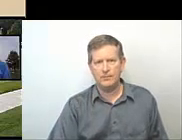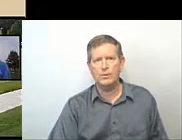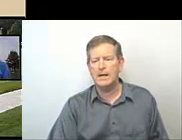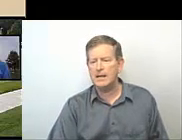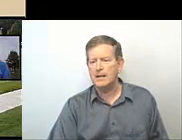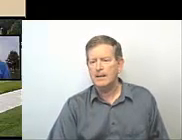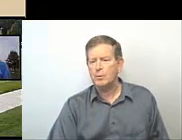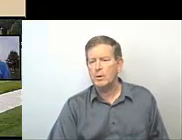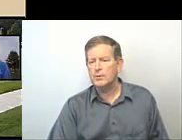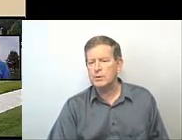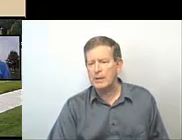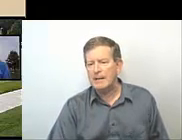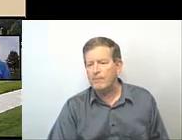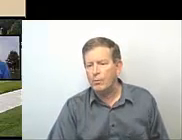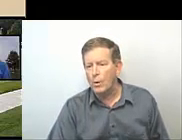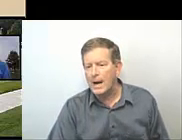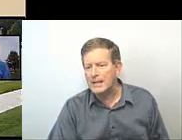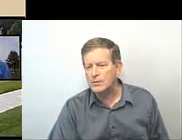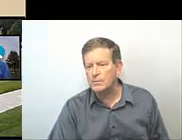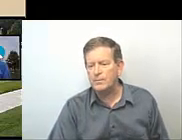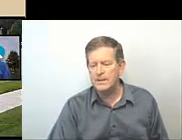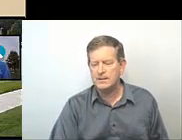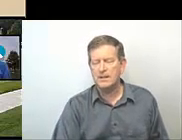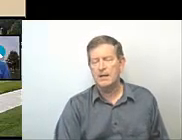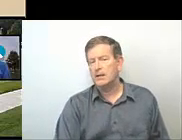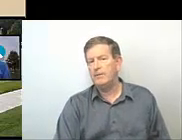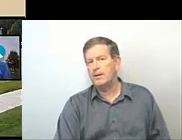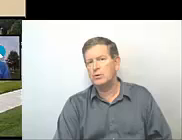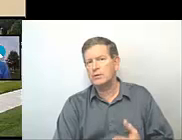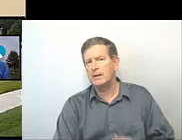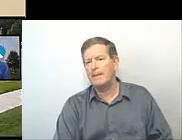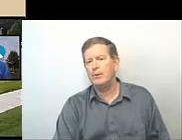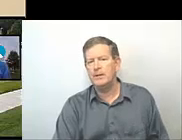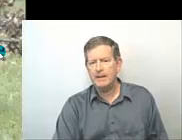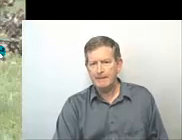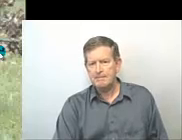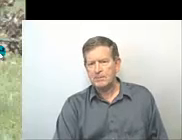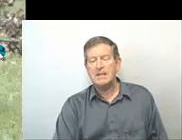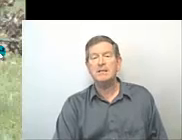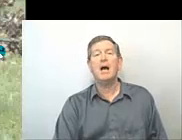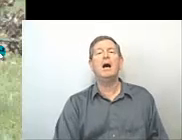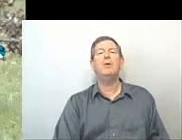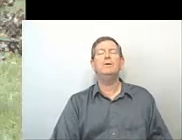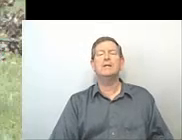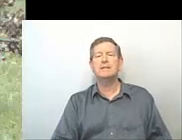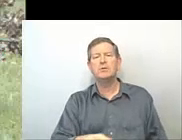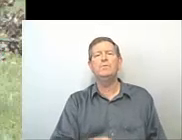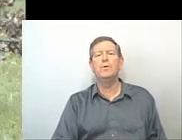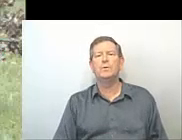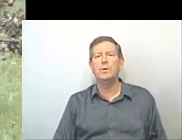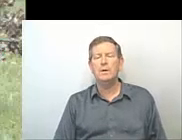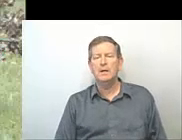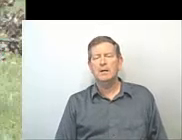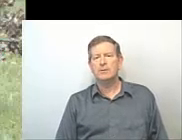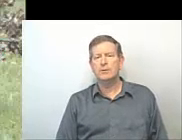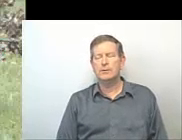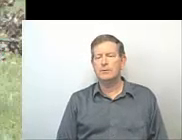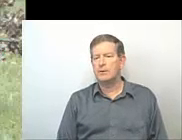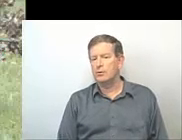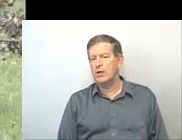n'est-ce pas? Voir. Donc, le monsieur, là, il voit son fils qui vient juste de l'appeler. Et ici, ah oui, ça, c'est une